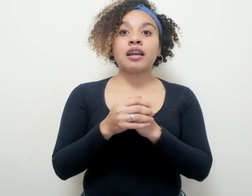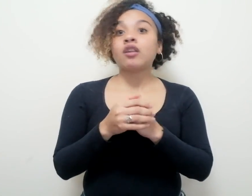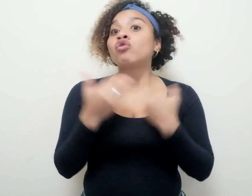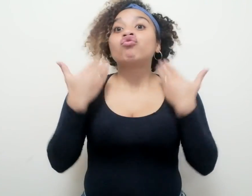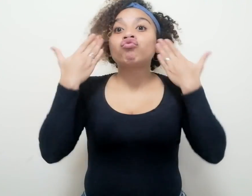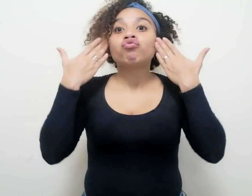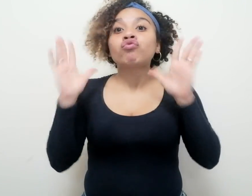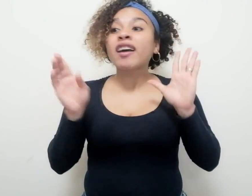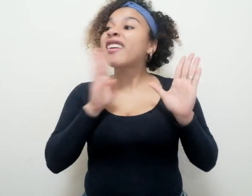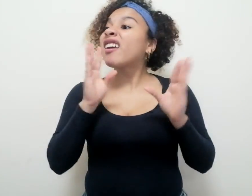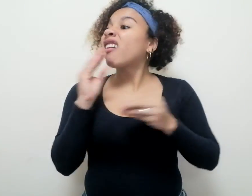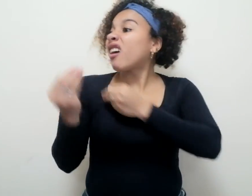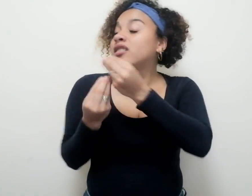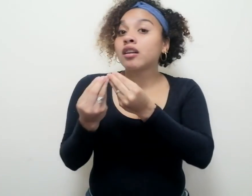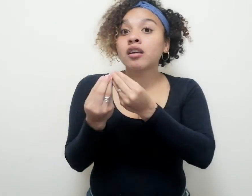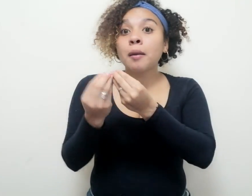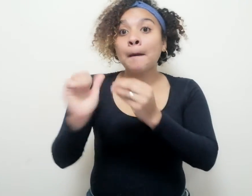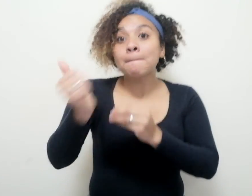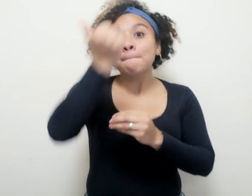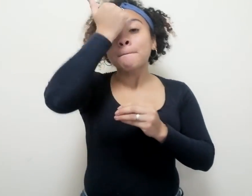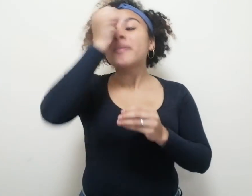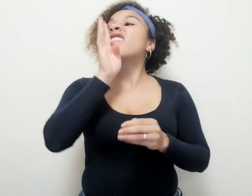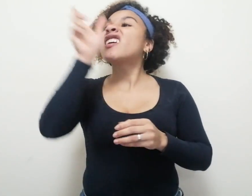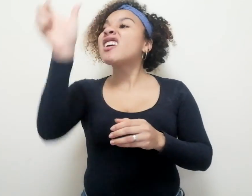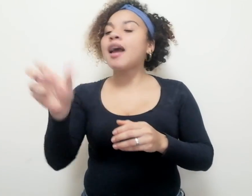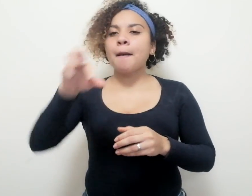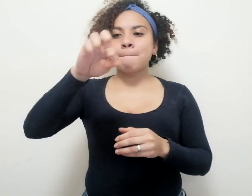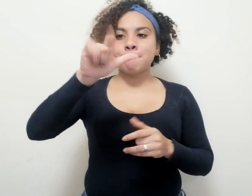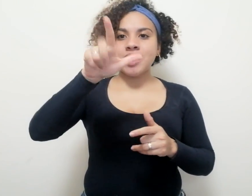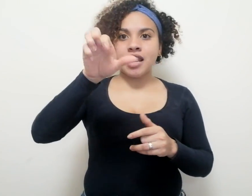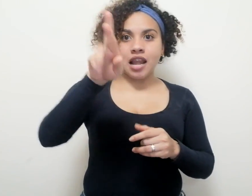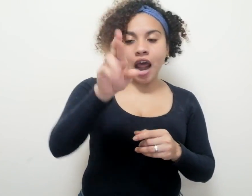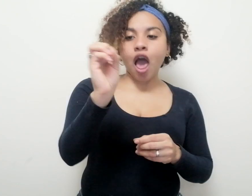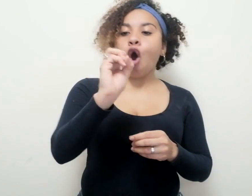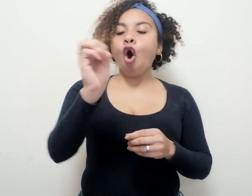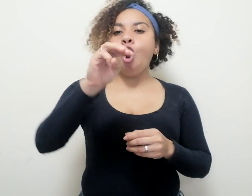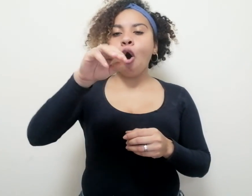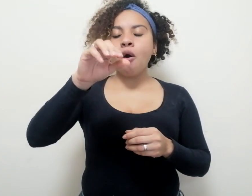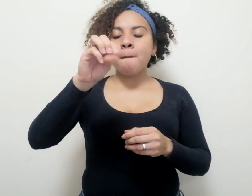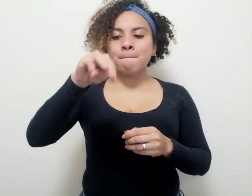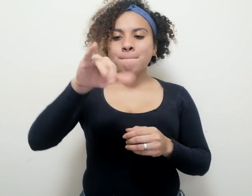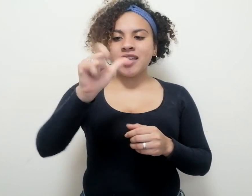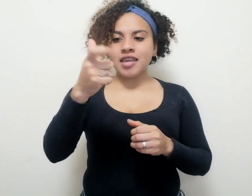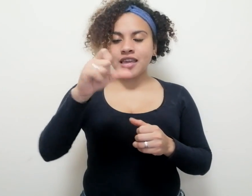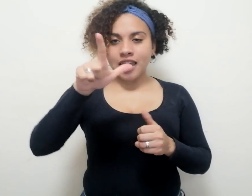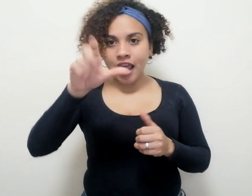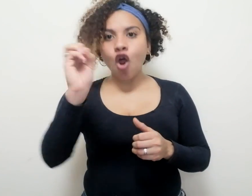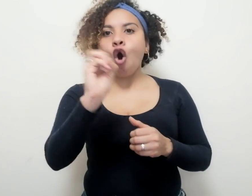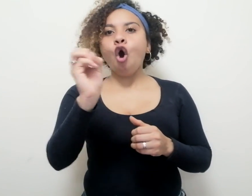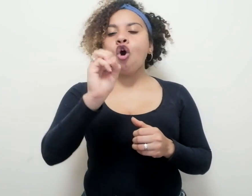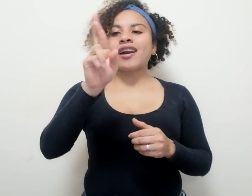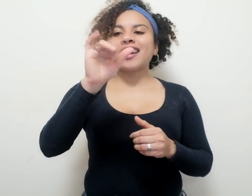se ocupan Pilar Quintana, ni Miguel Manrique, ni Ricardo Silva.